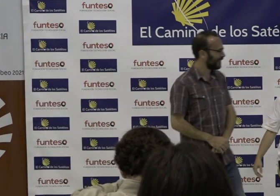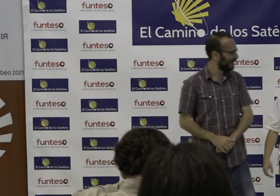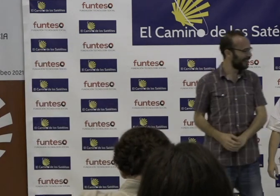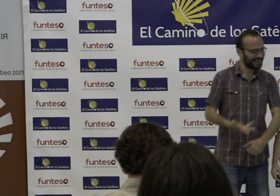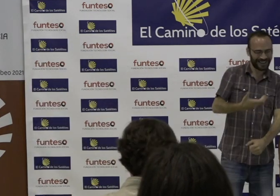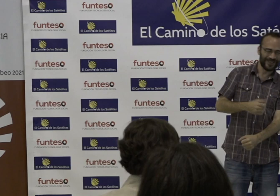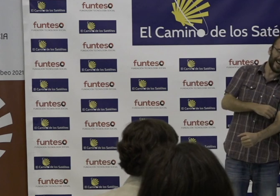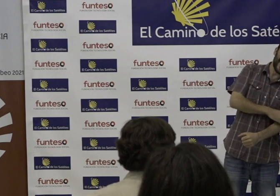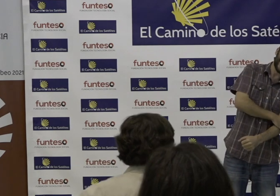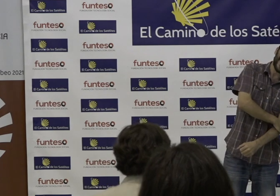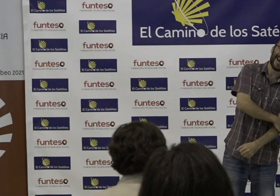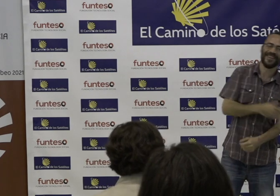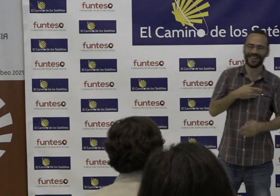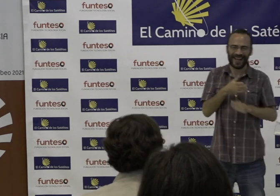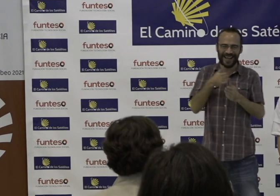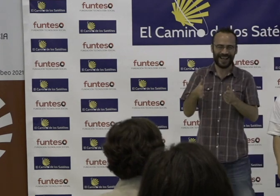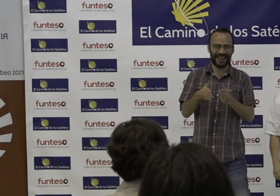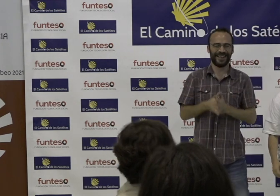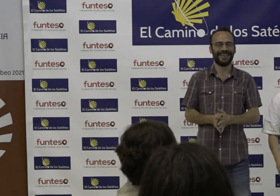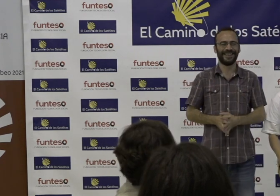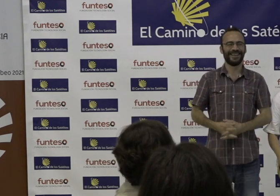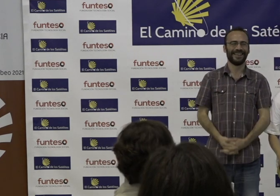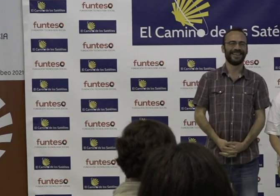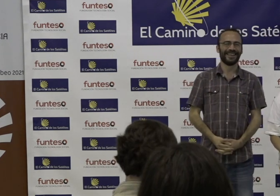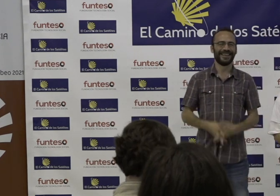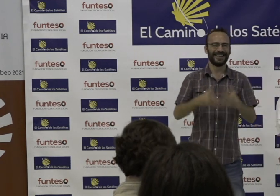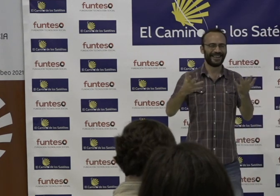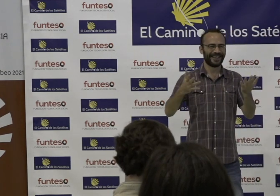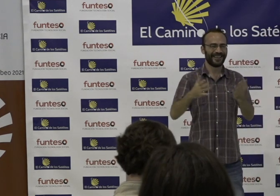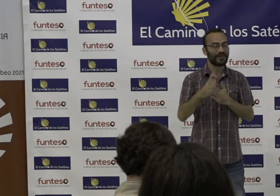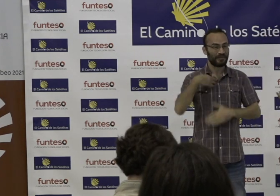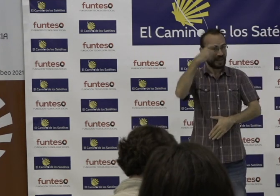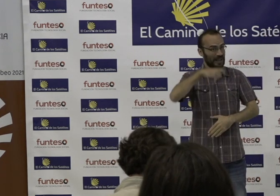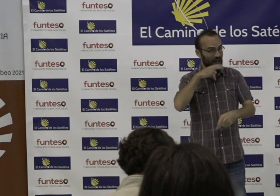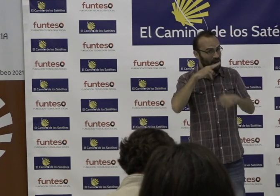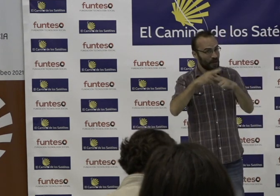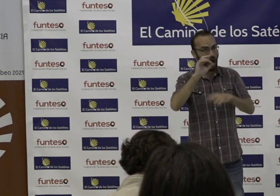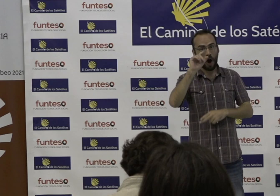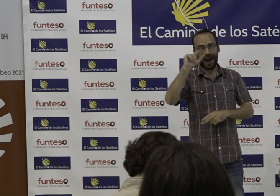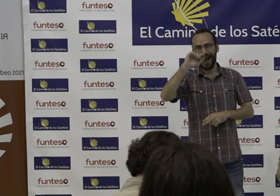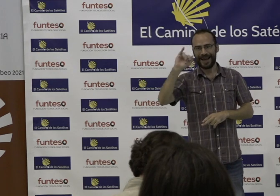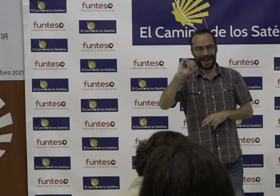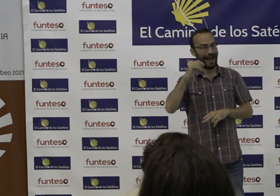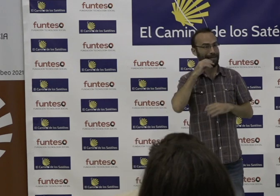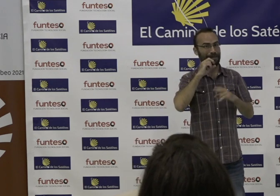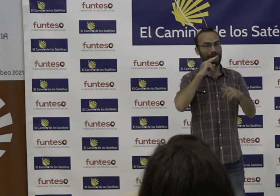Así. Aquí estamos. Bueno, pues entonces yo soy Olaya, como bien ha dicho Enrique.